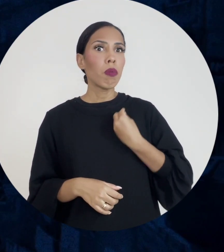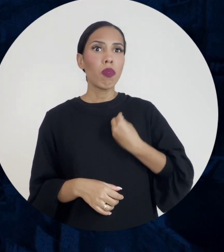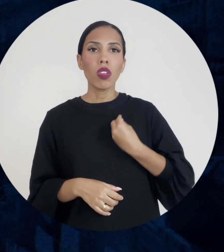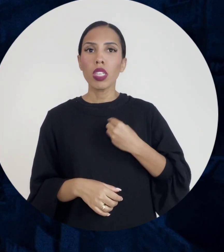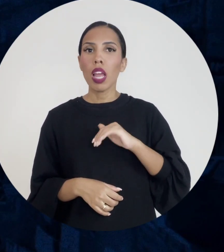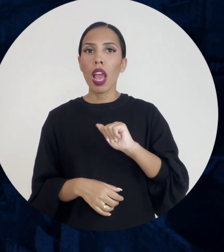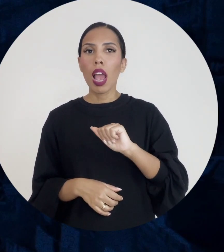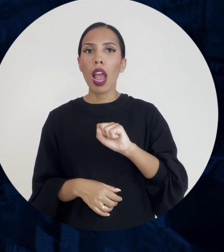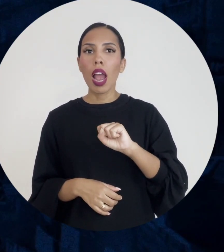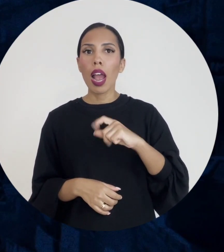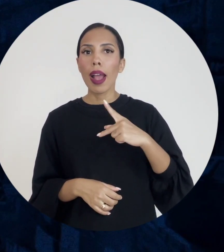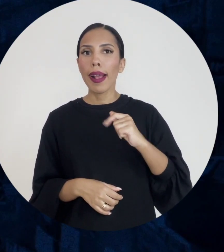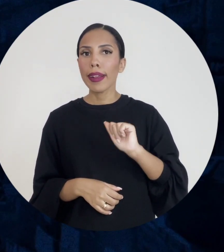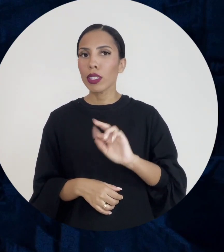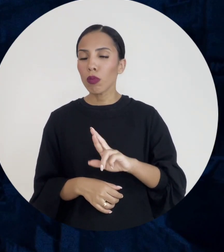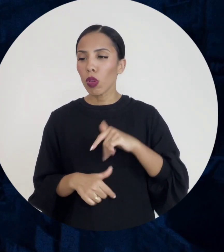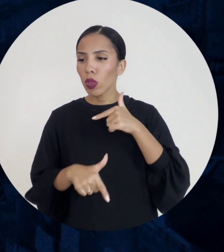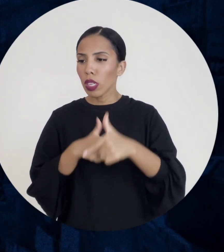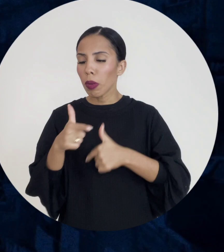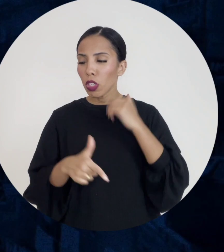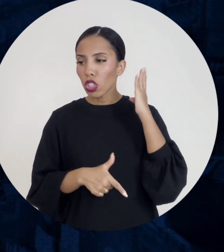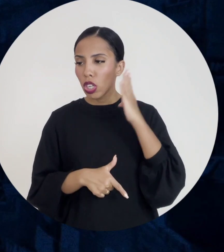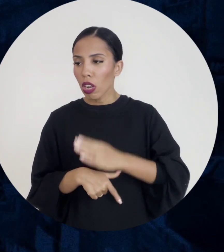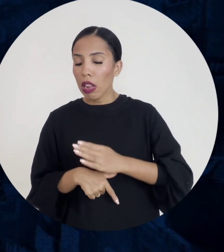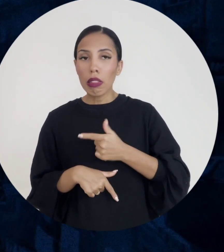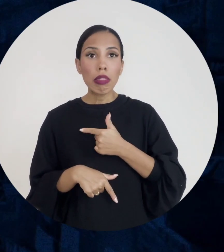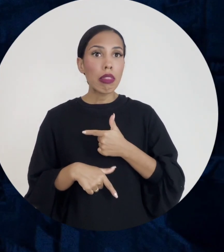eu não me via trabalhando em outro local,